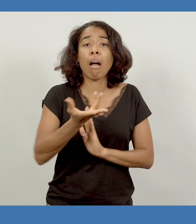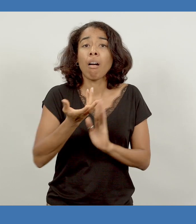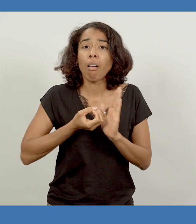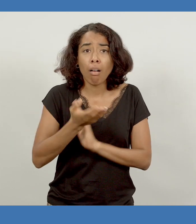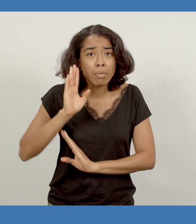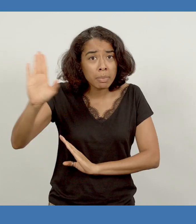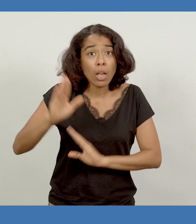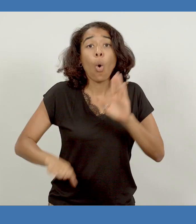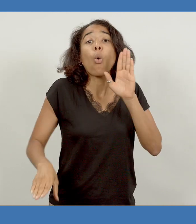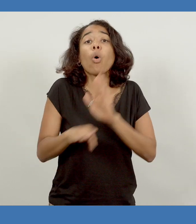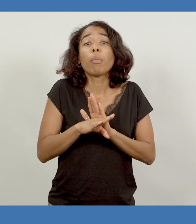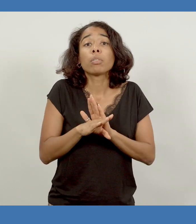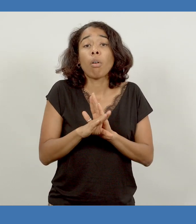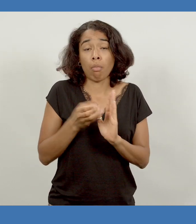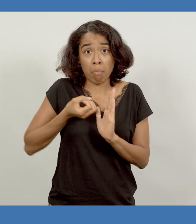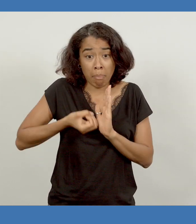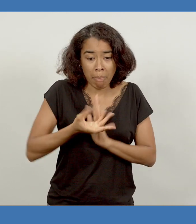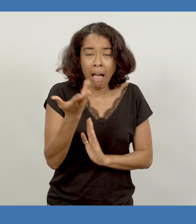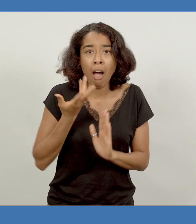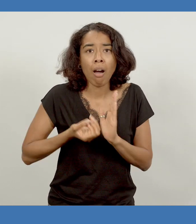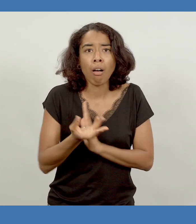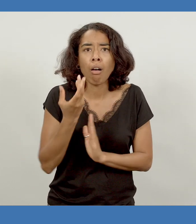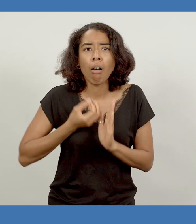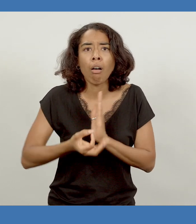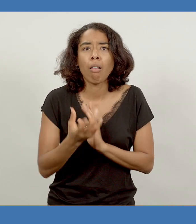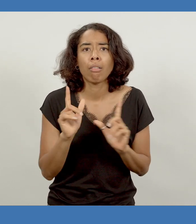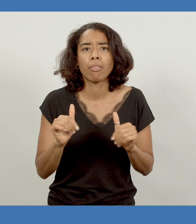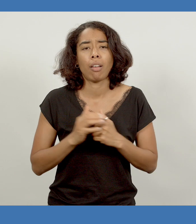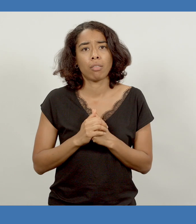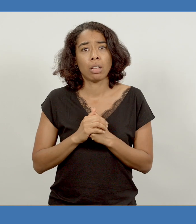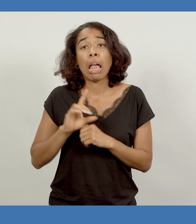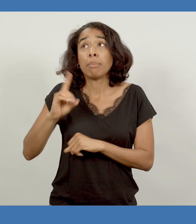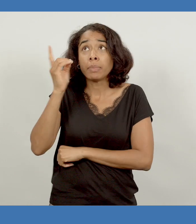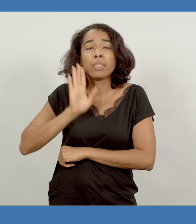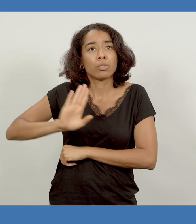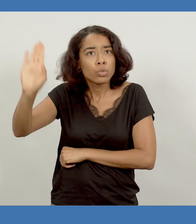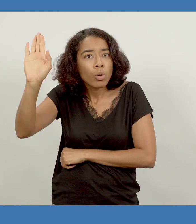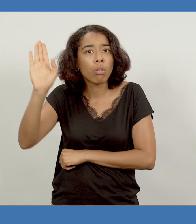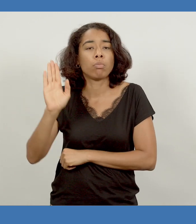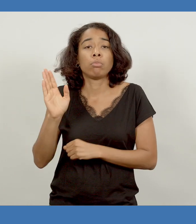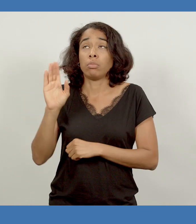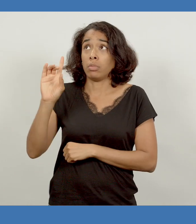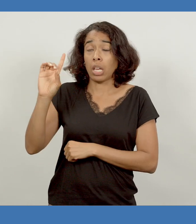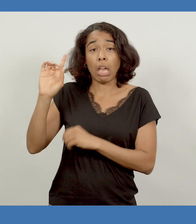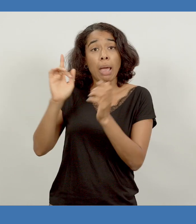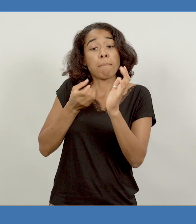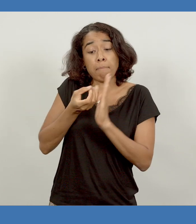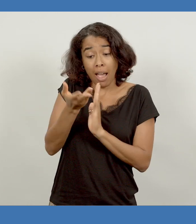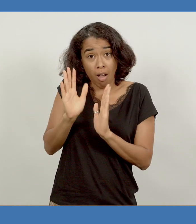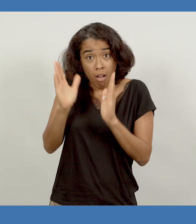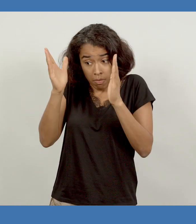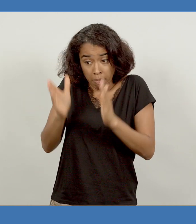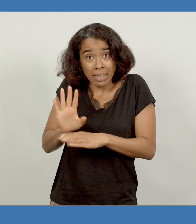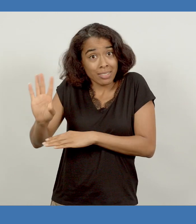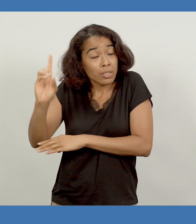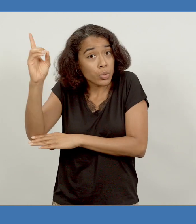parole était avec Dieu, la parole était Dieu. Ce sont les premiers versets de l'évangile de Jean. Et au verset